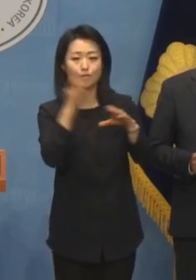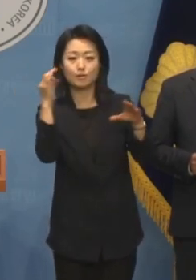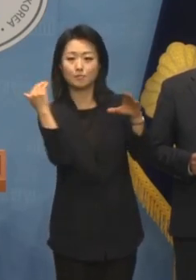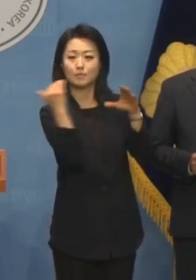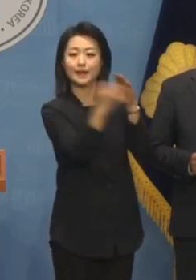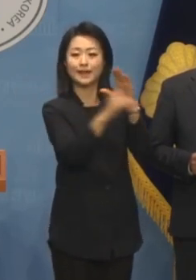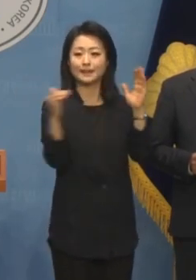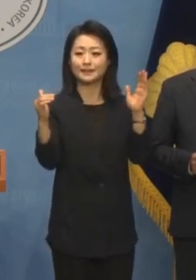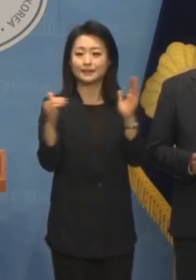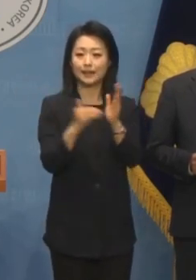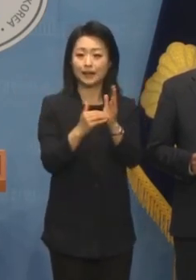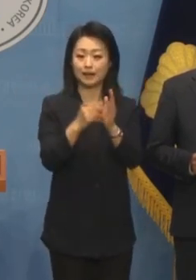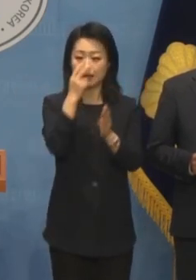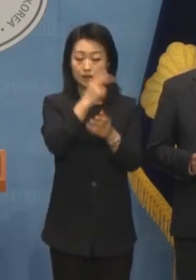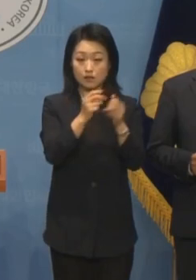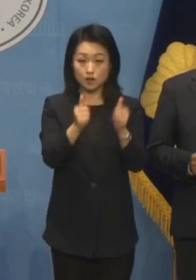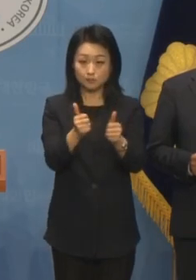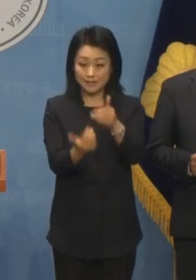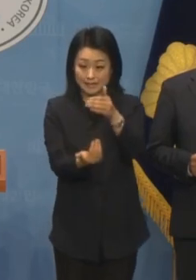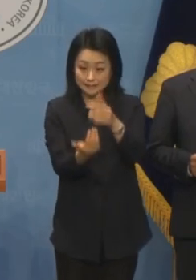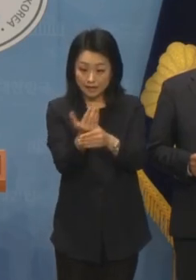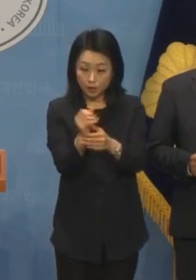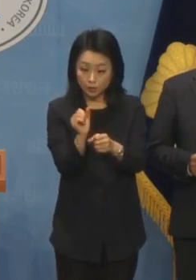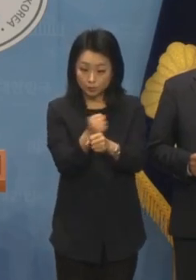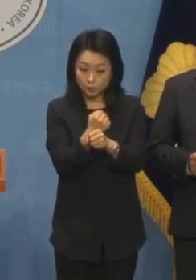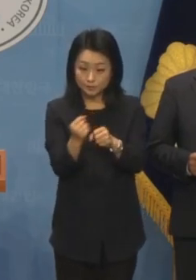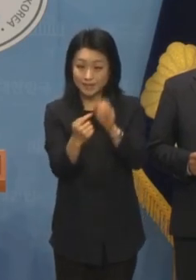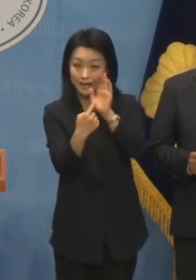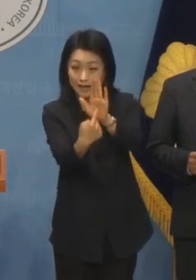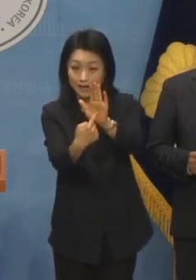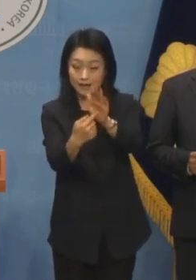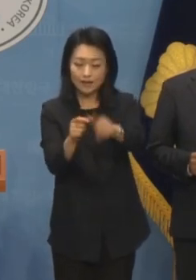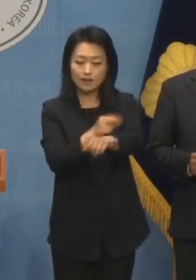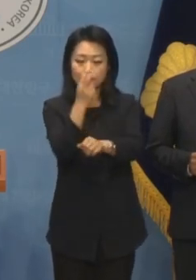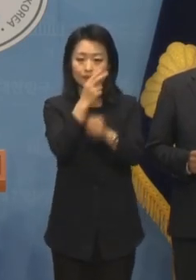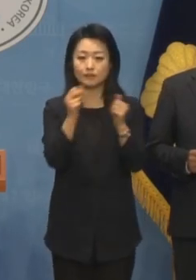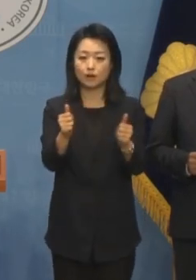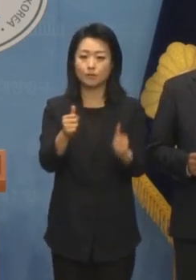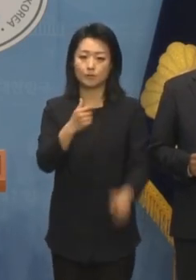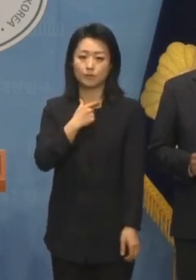정치검찰의 사건 조작 특검으로 응징하겠습니다.